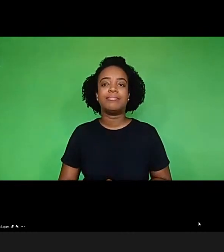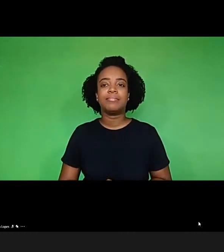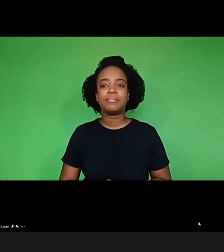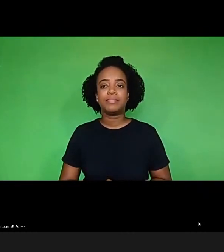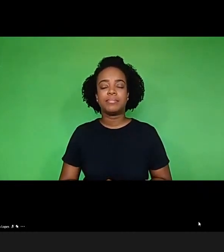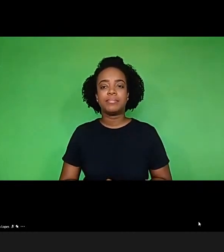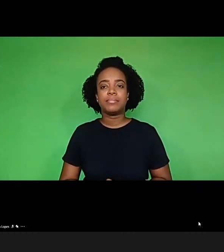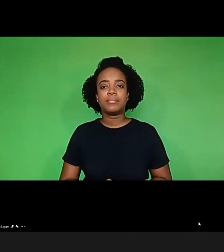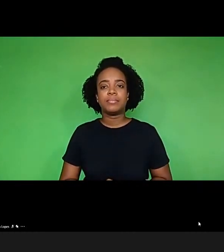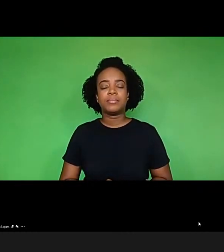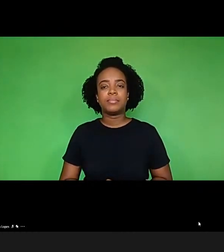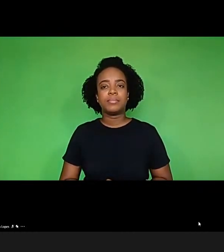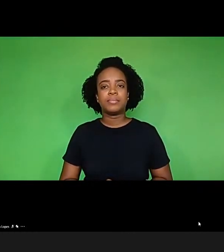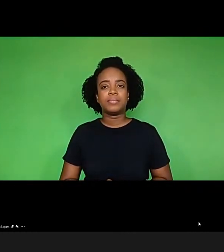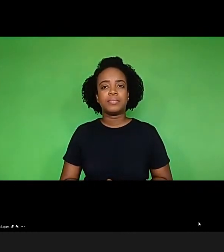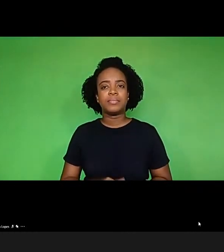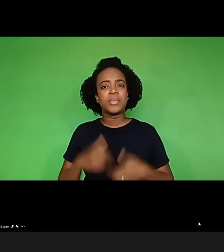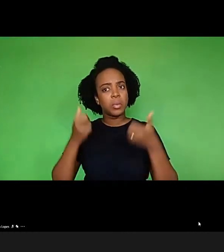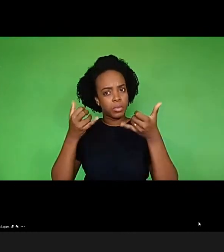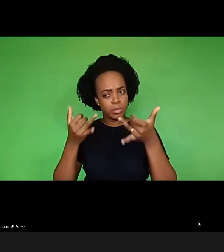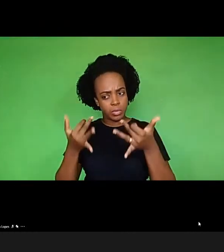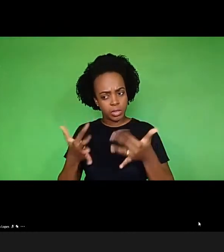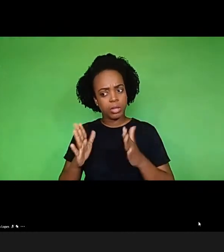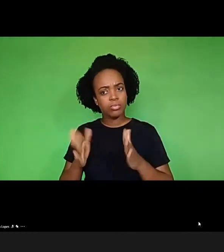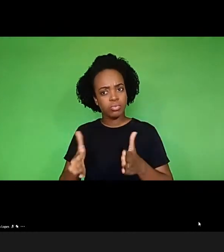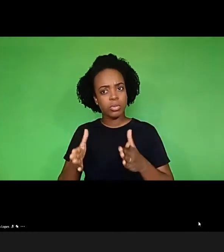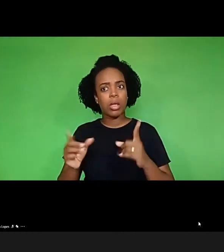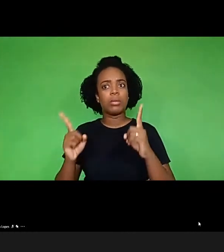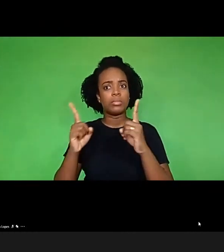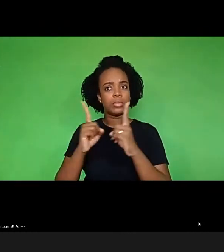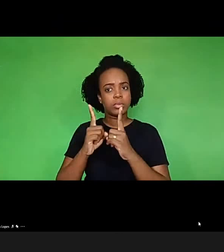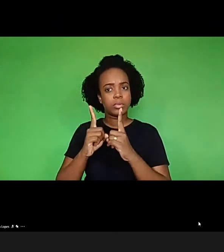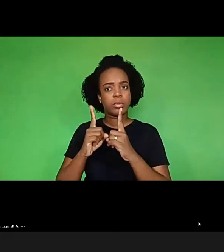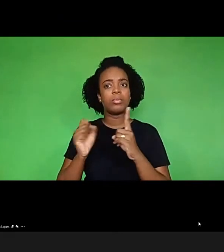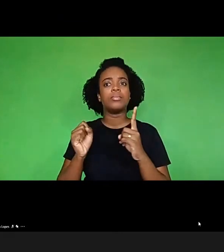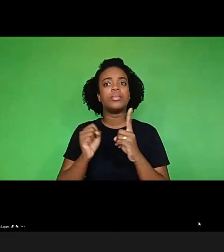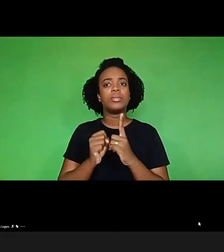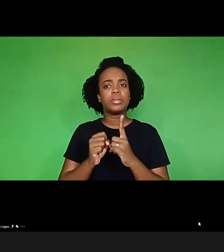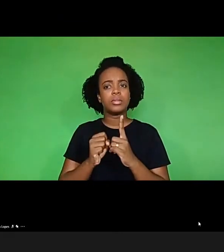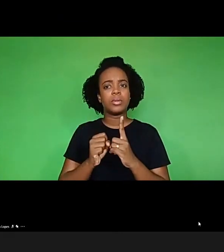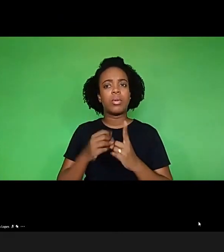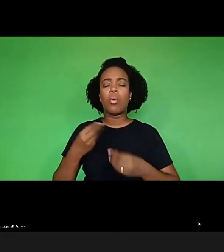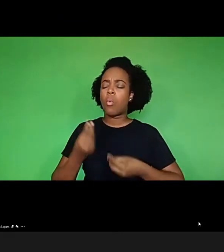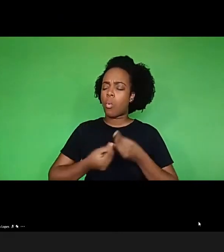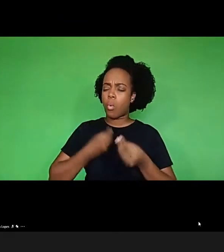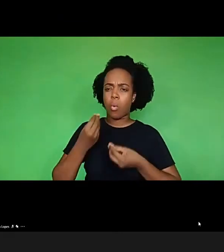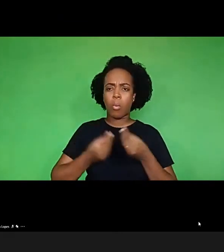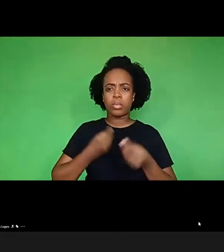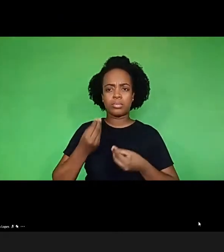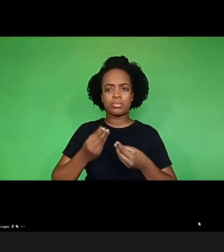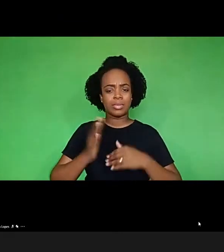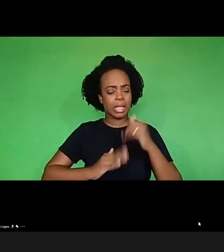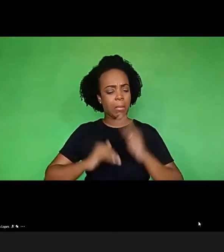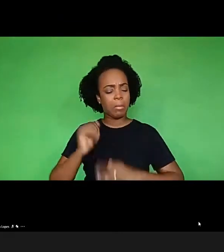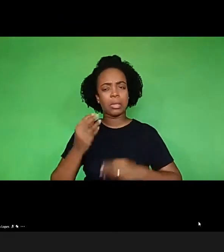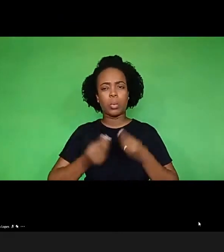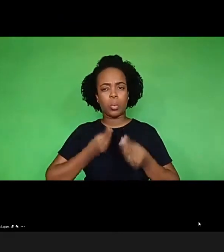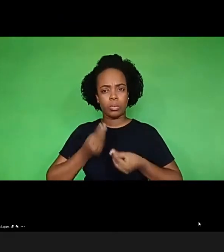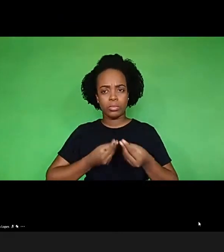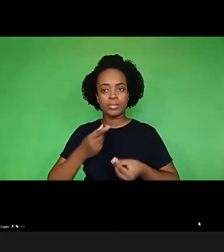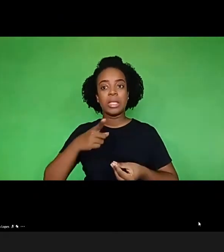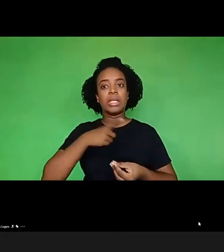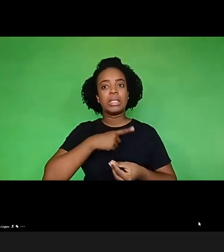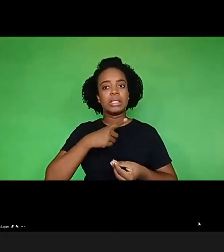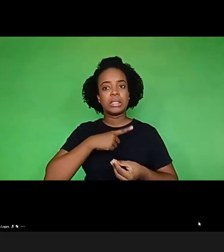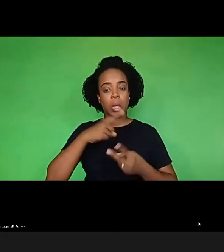agora da atividade síncrona e assíncrona. Como é que vai se dar isso na prática? A gente vai ter duas ferramentas. Essa que